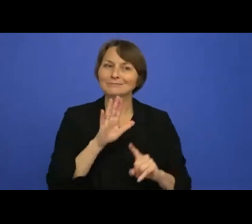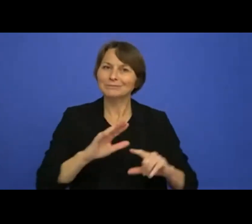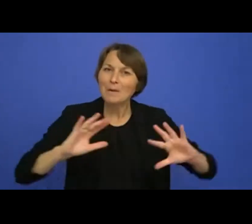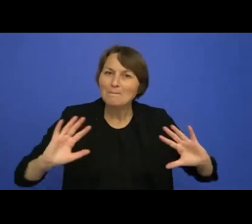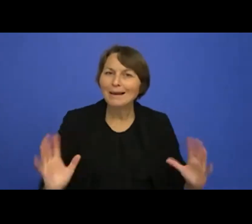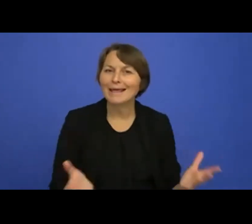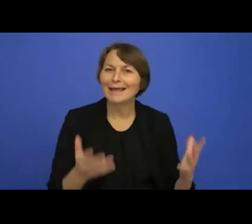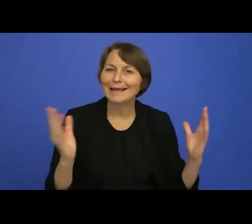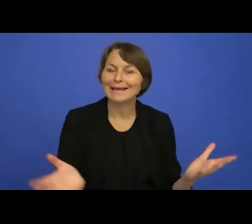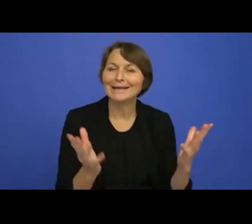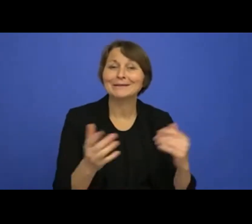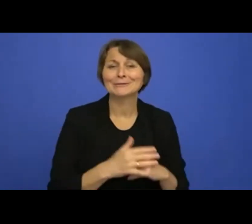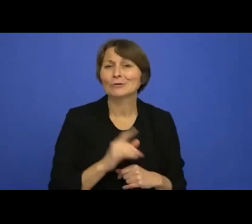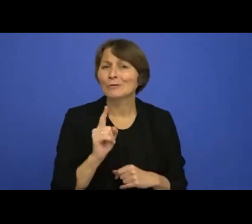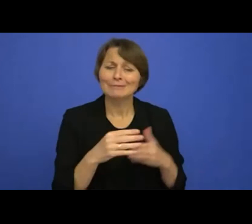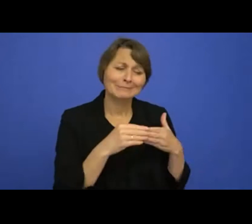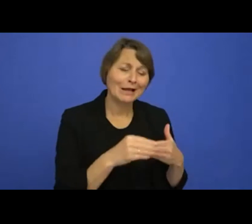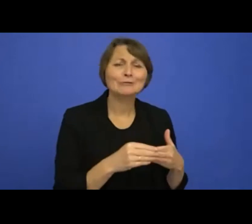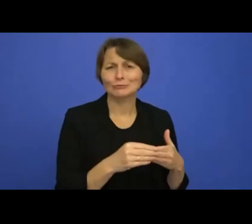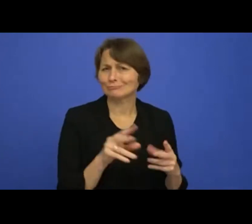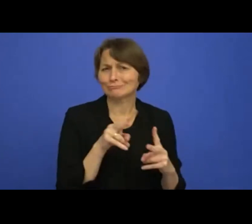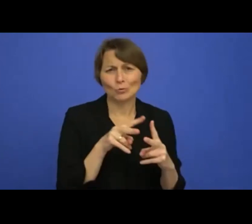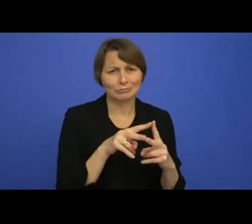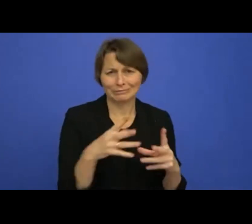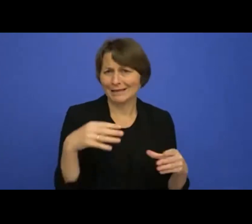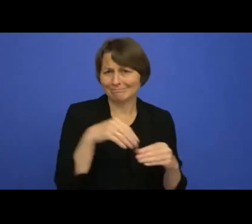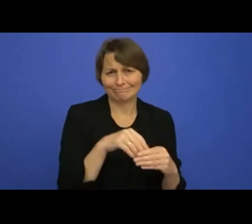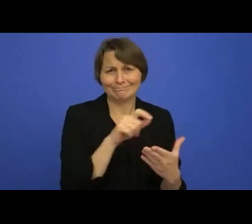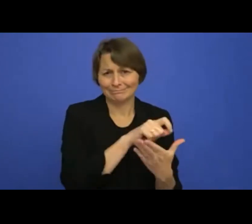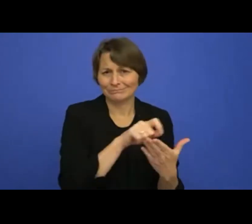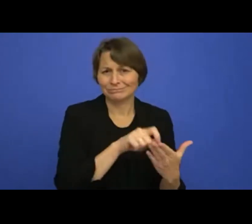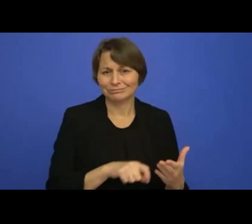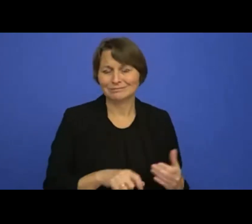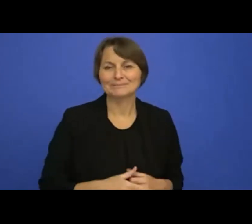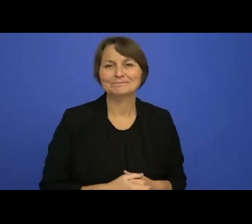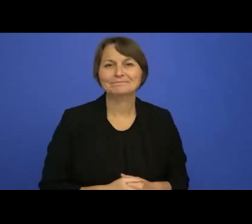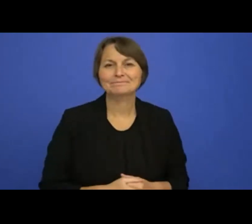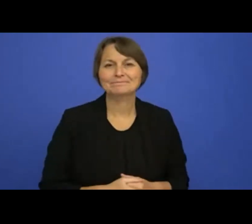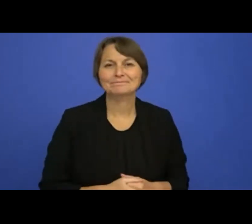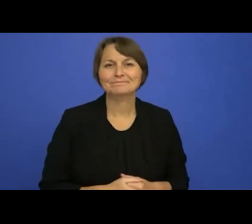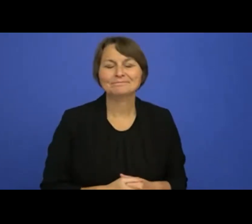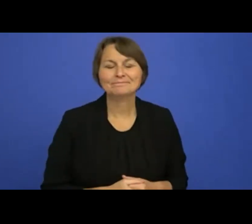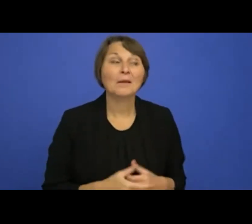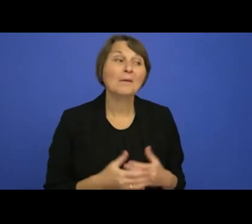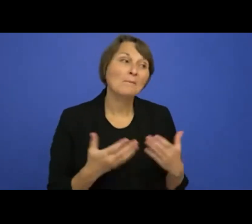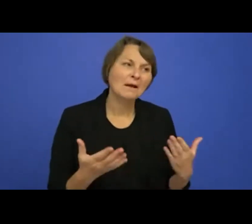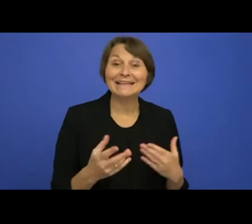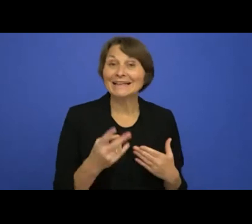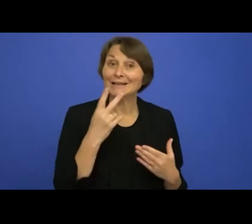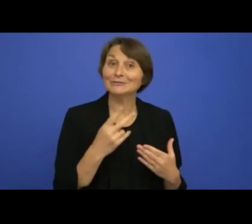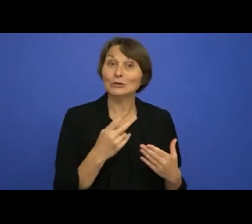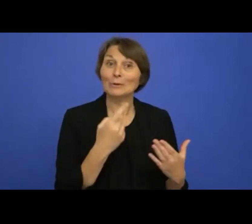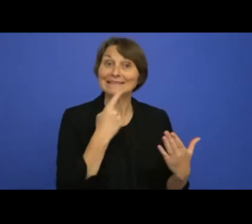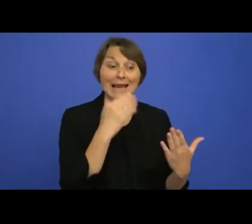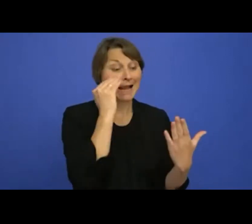systémique. Vous voyez, les lignes directrices, les orientations des pays, c'est toujours holistique, c'est toujours basé sur le jeu. Mais dans